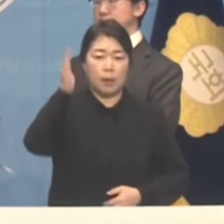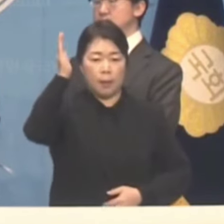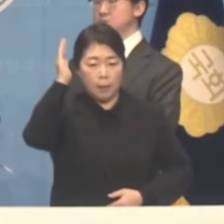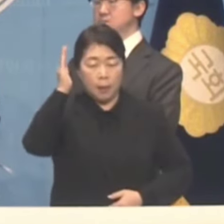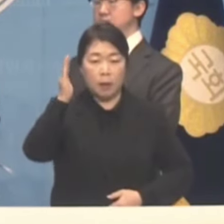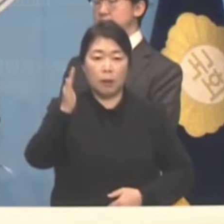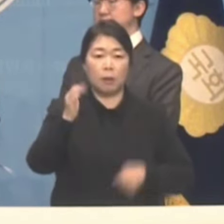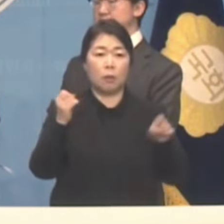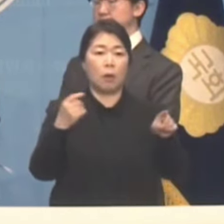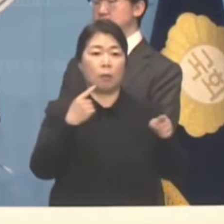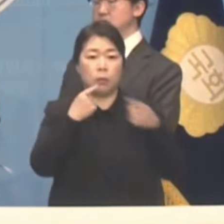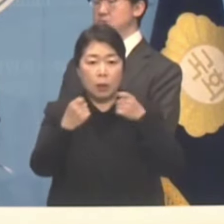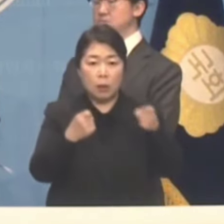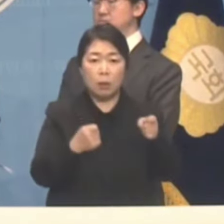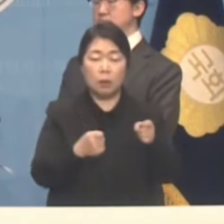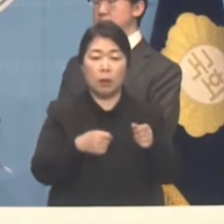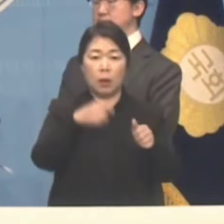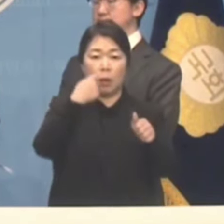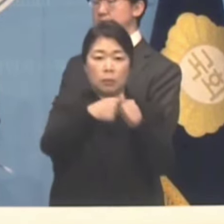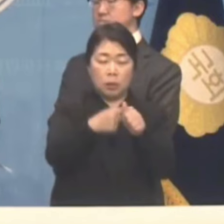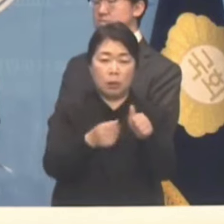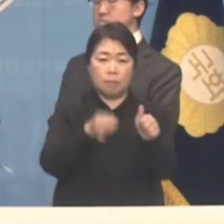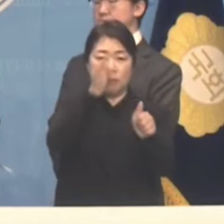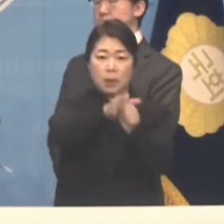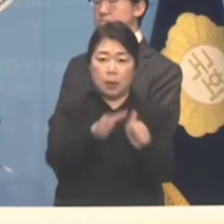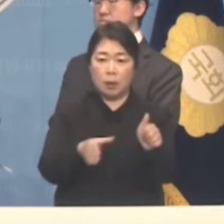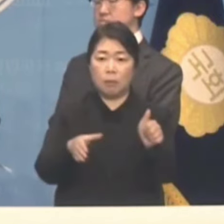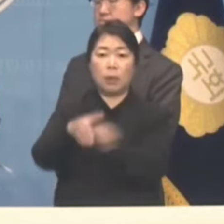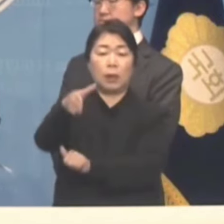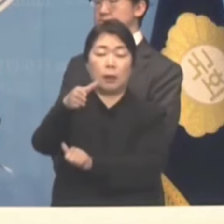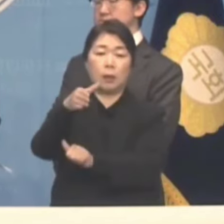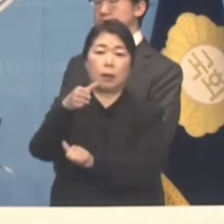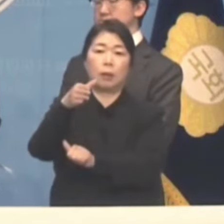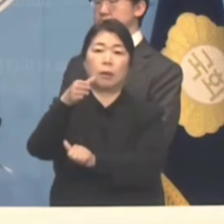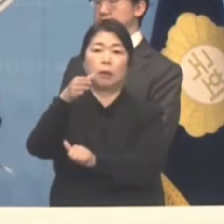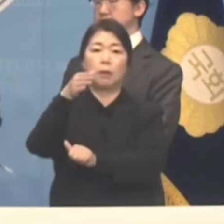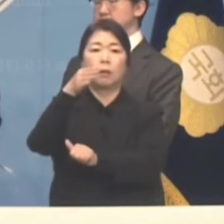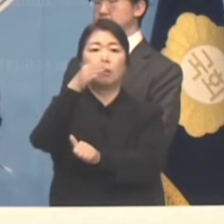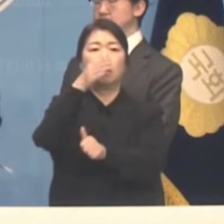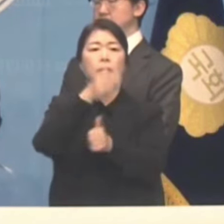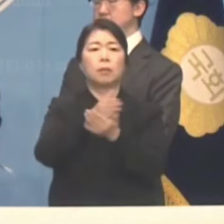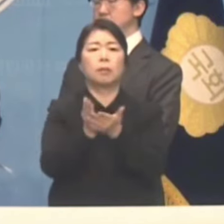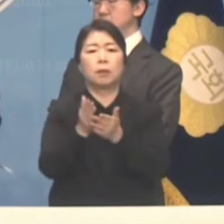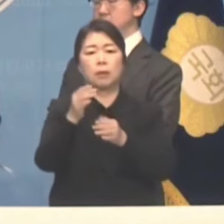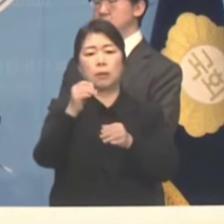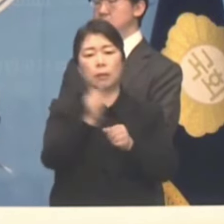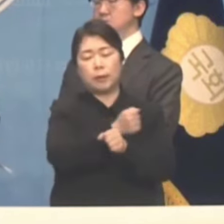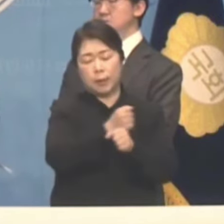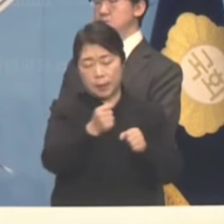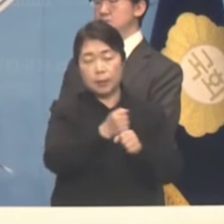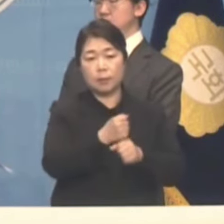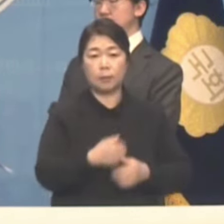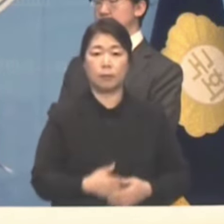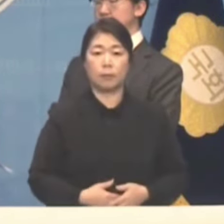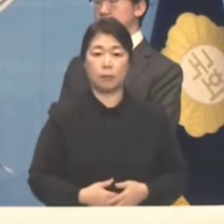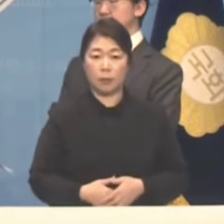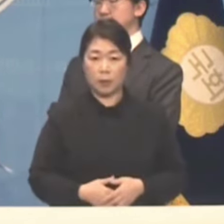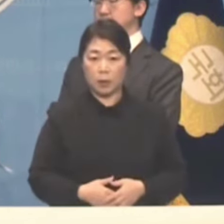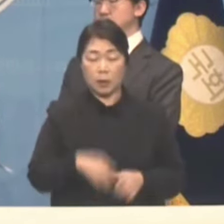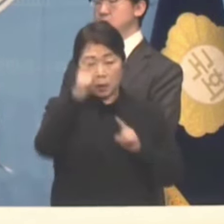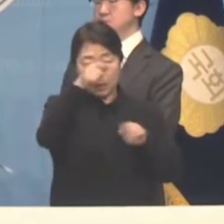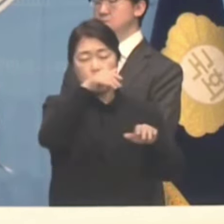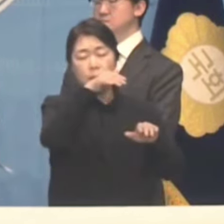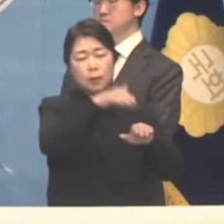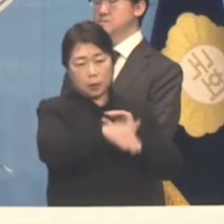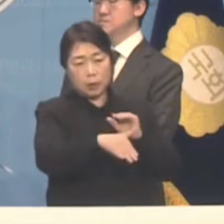협박하고 놀리고 비방하고 덮어씌우고 공작하고 더는 놀랍지도 않은